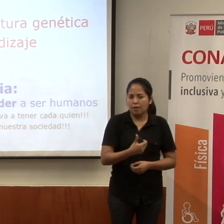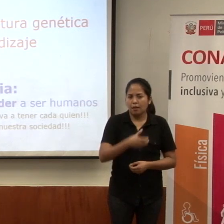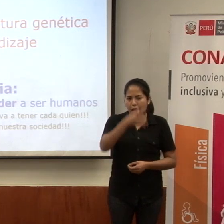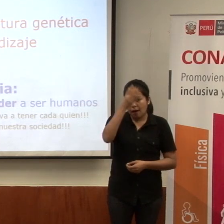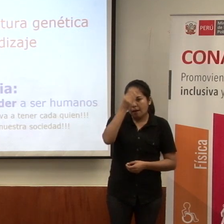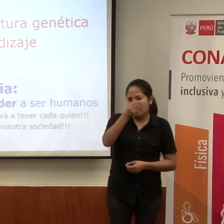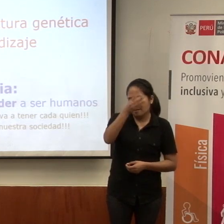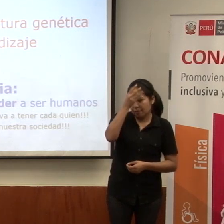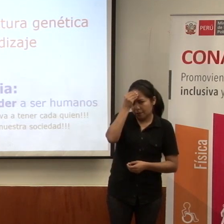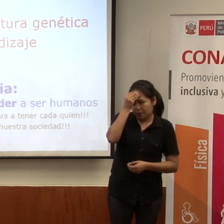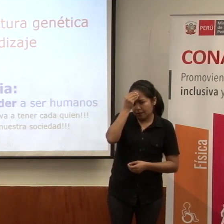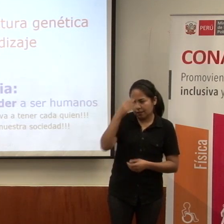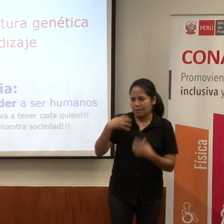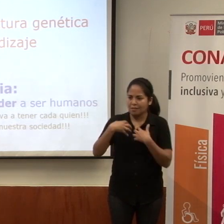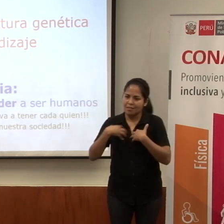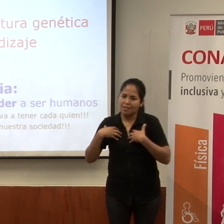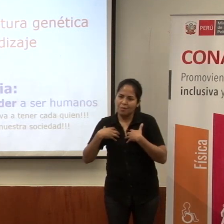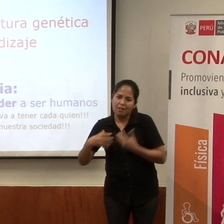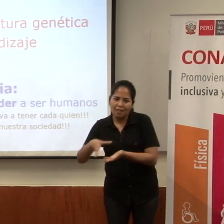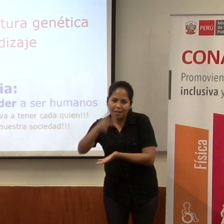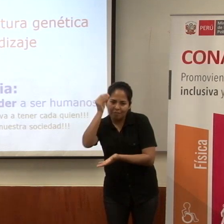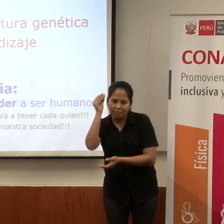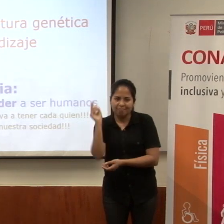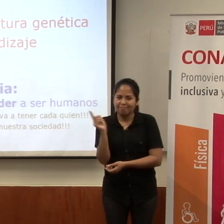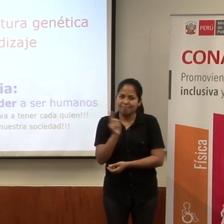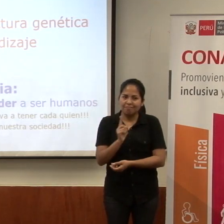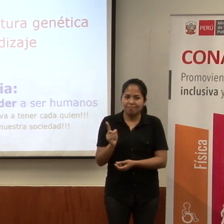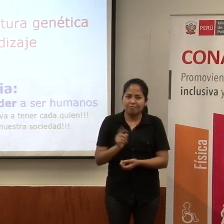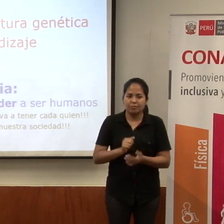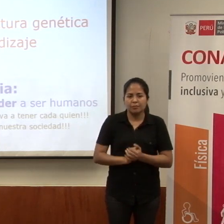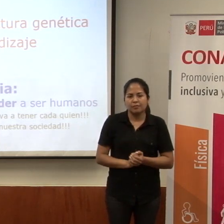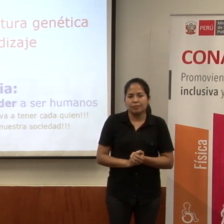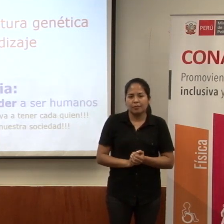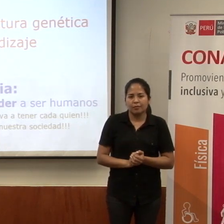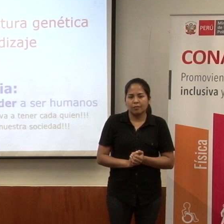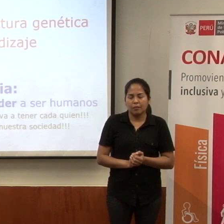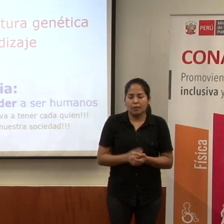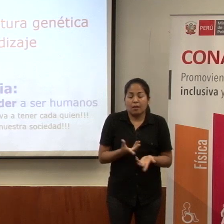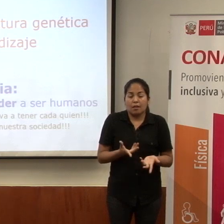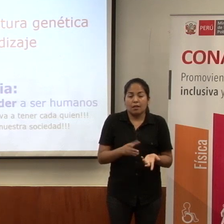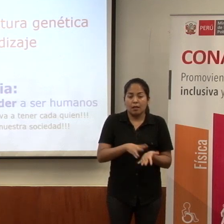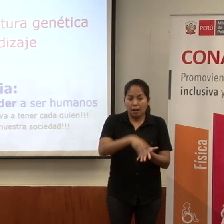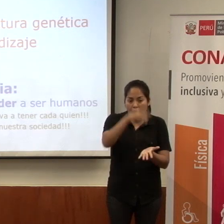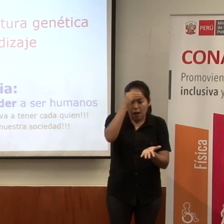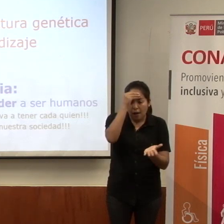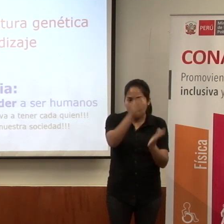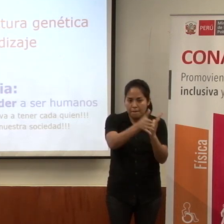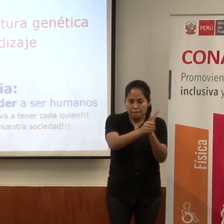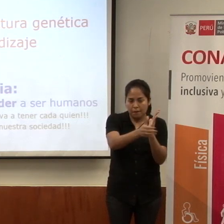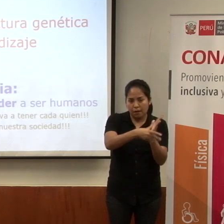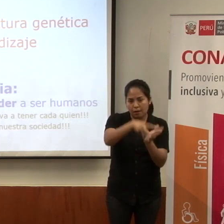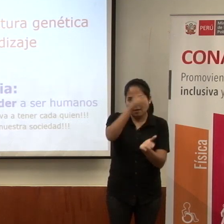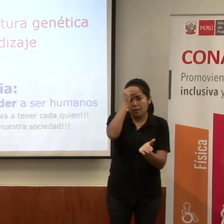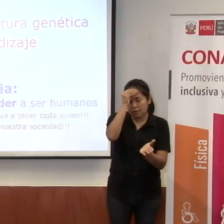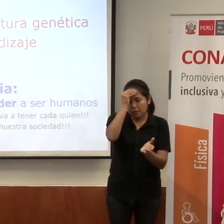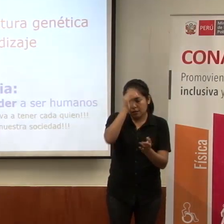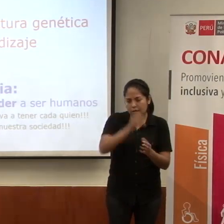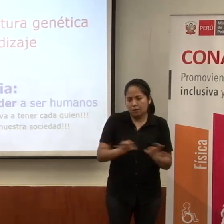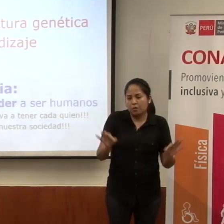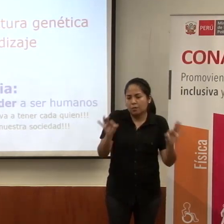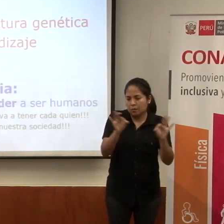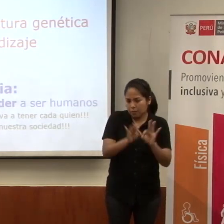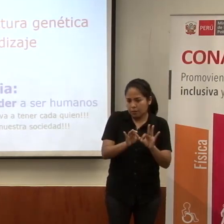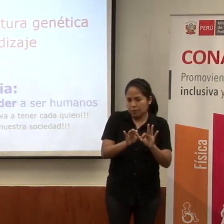capacidad de aprender, que es lo que nos ha permitido al ser humano convertirnos en el centro de la naturaleza,